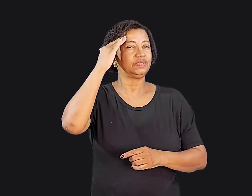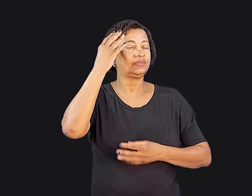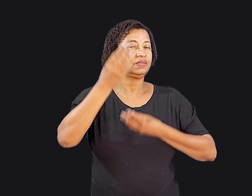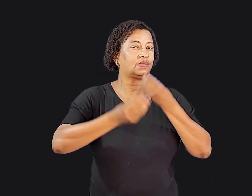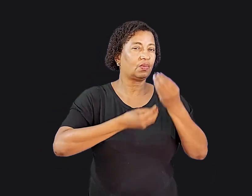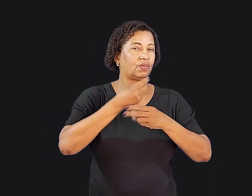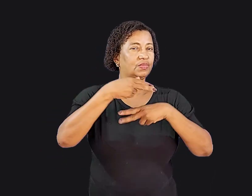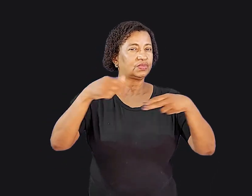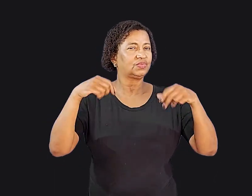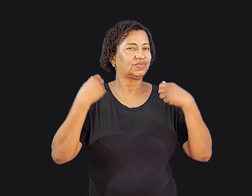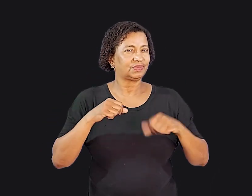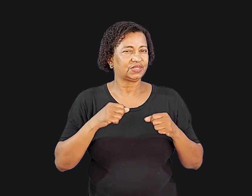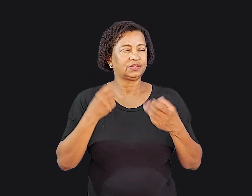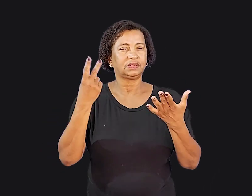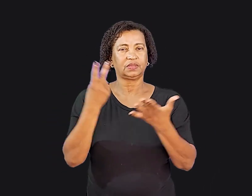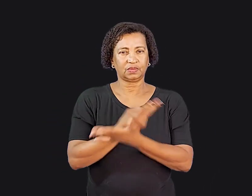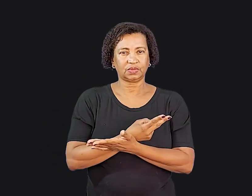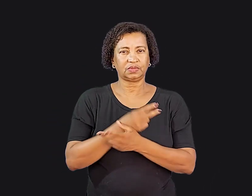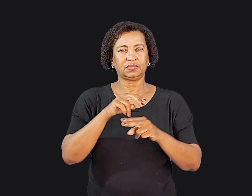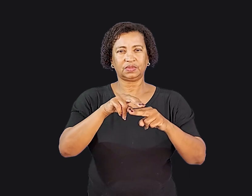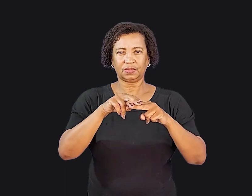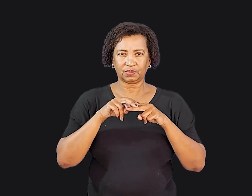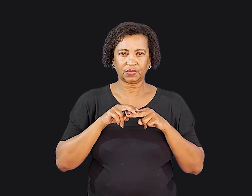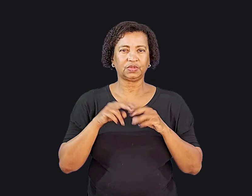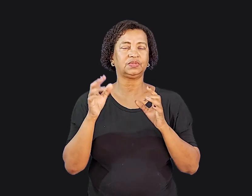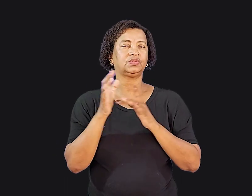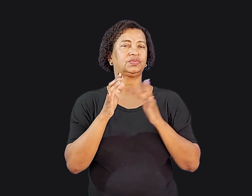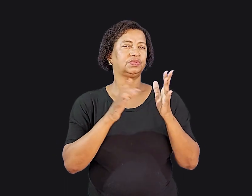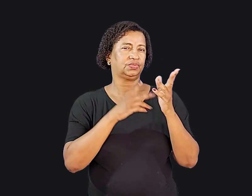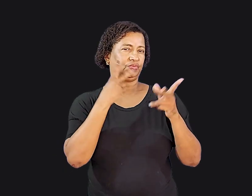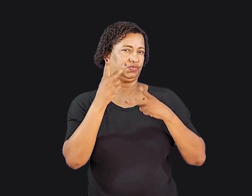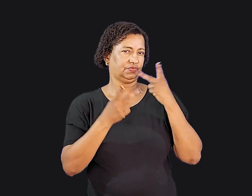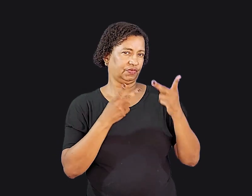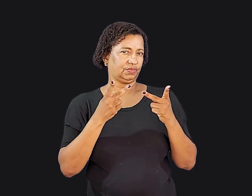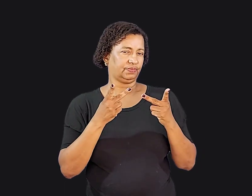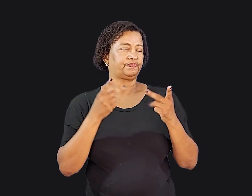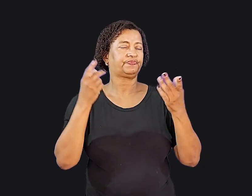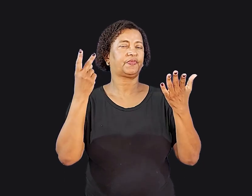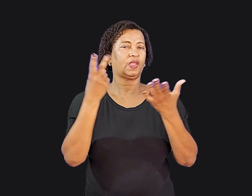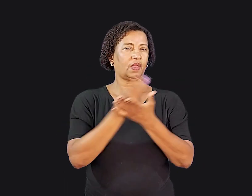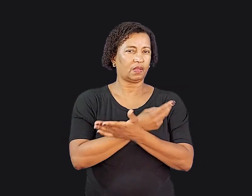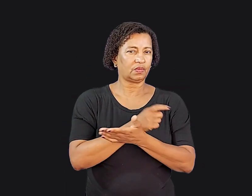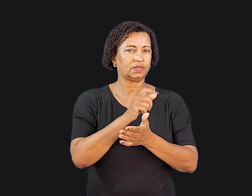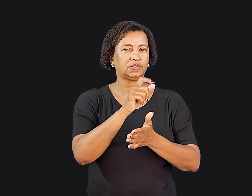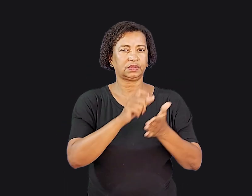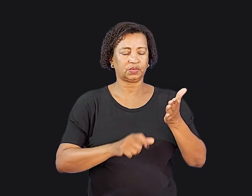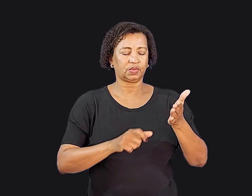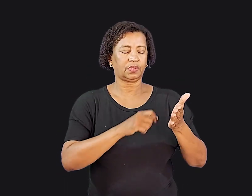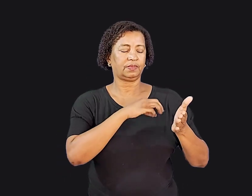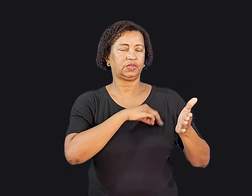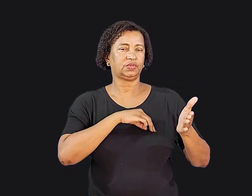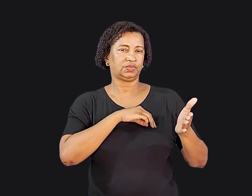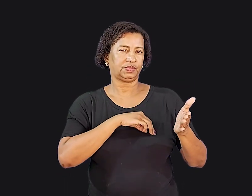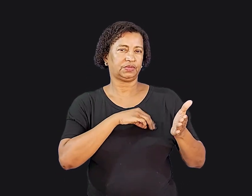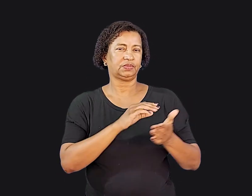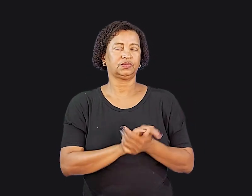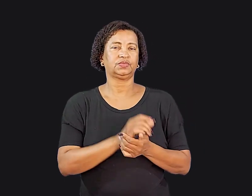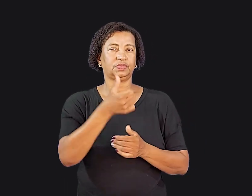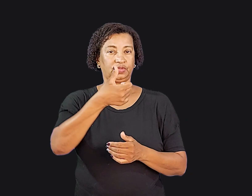coisas deveriam e devem ser. Por isso ele contou algo. É isso que acontece em Mateus 19. devemos interpretar o